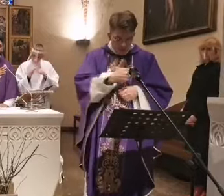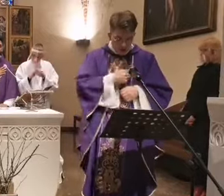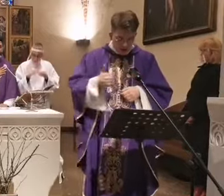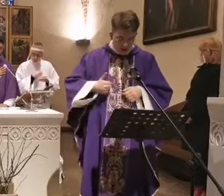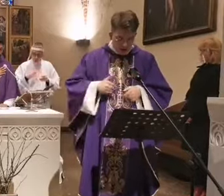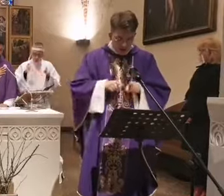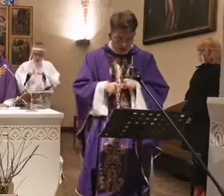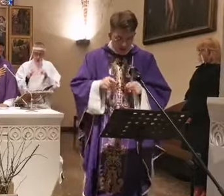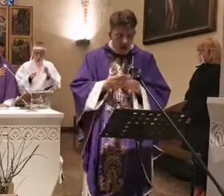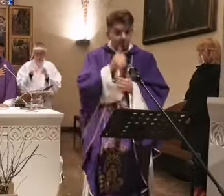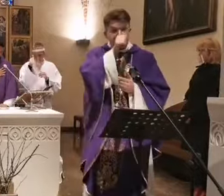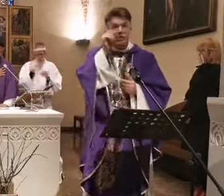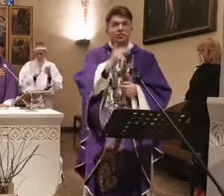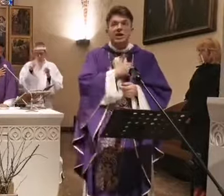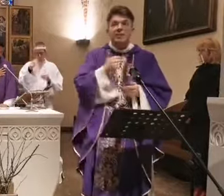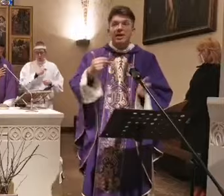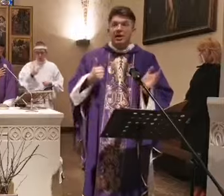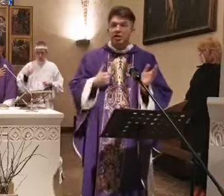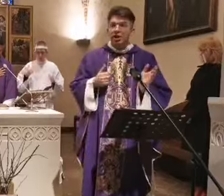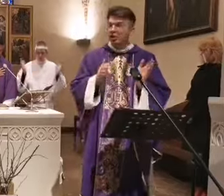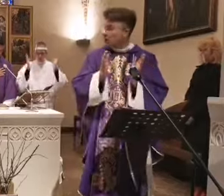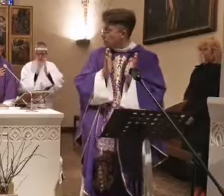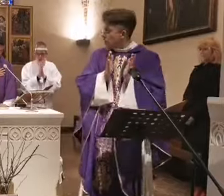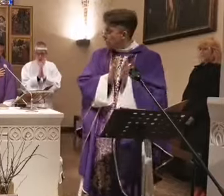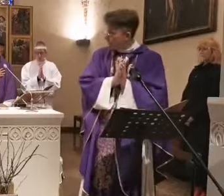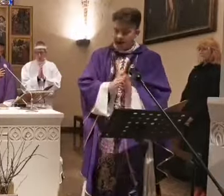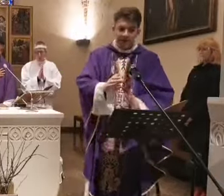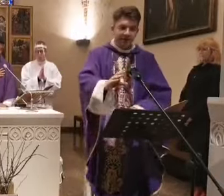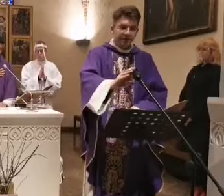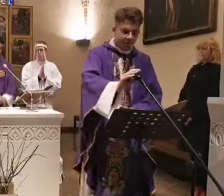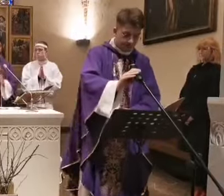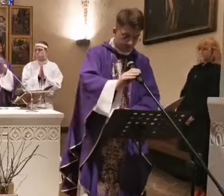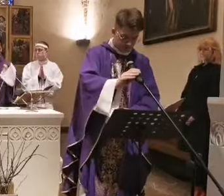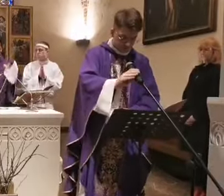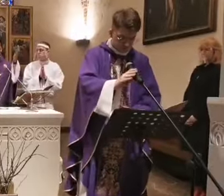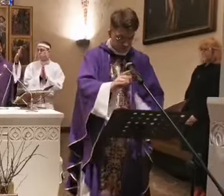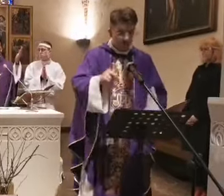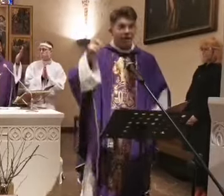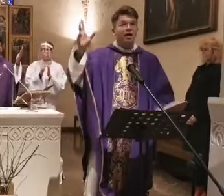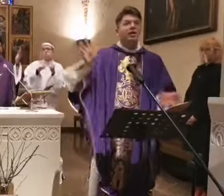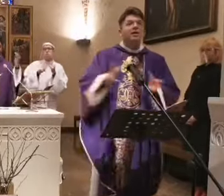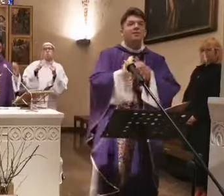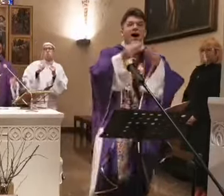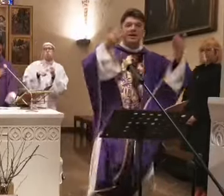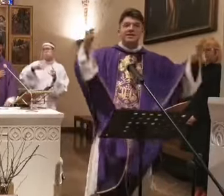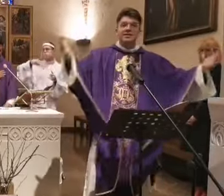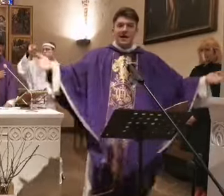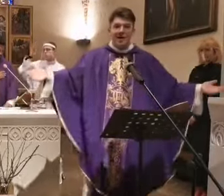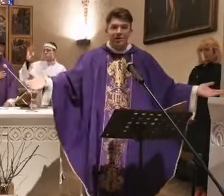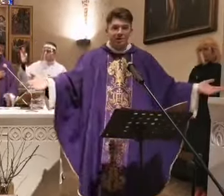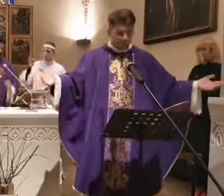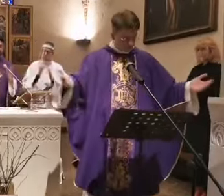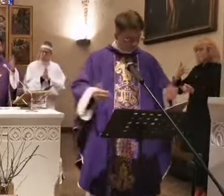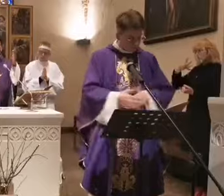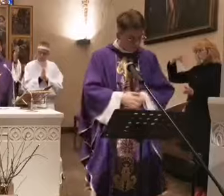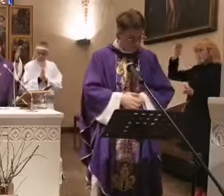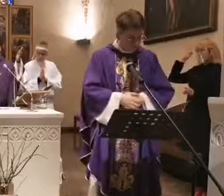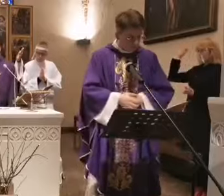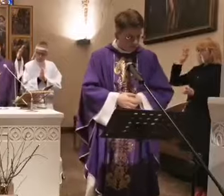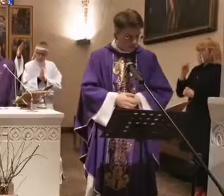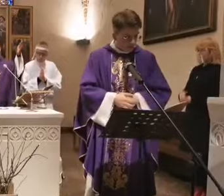mieli przebaczać naszym braciom przez Chrystusa Pana naszego. Amen. Il Signore sia con voi. Pan z Wami.